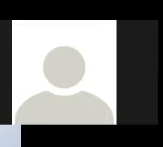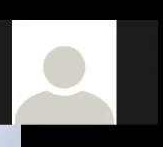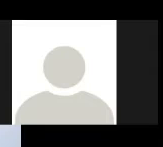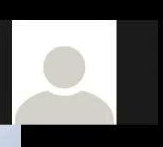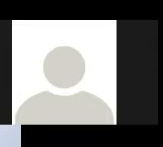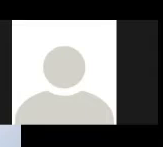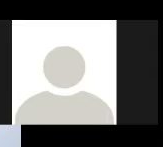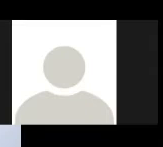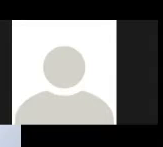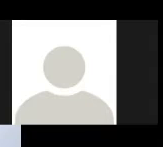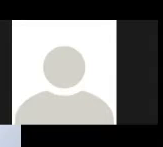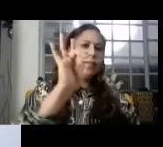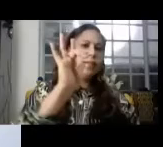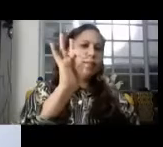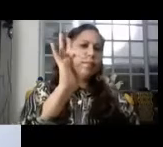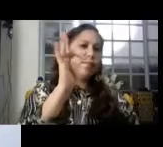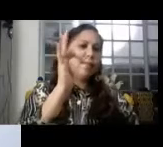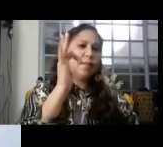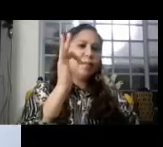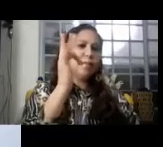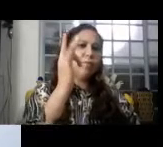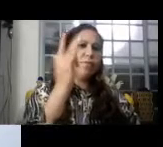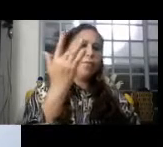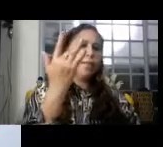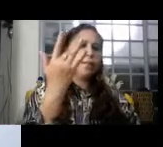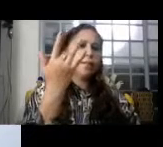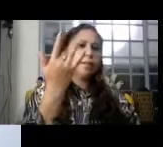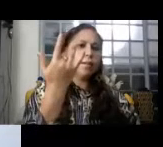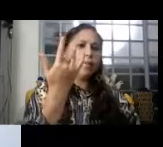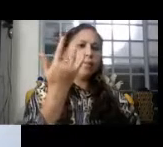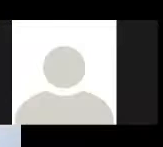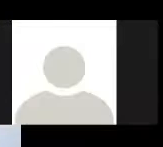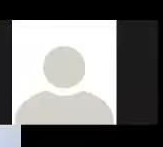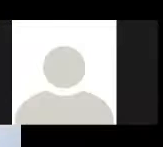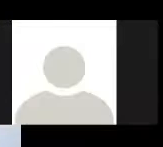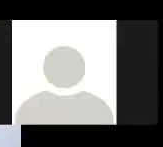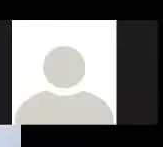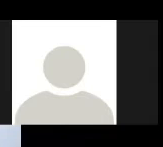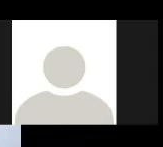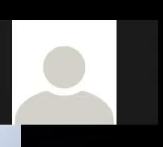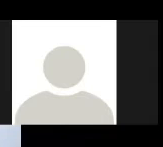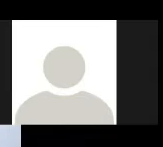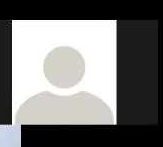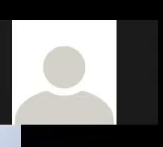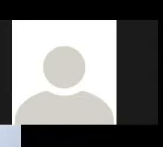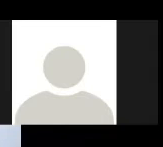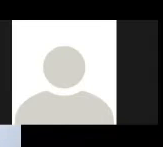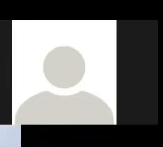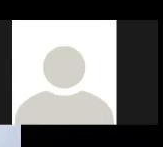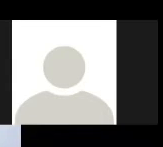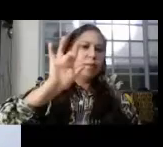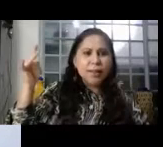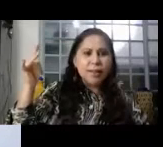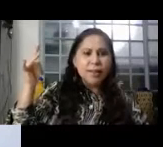Desculpe que eu não vi, foi tão rápido. Assim, essa configuração. Aí risca aqui de lado da